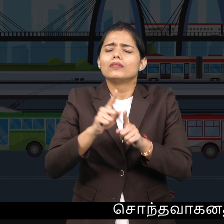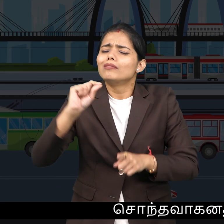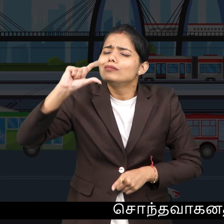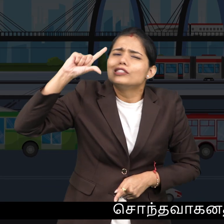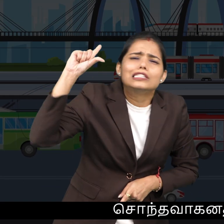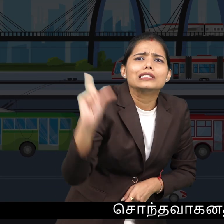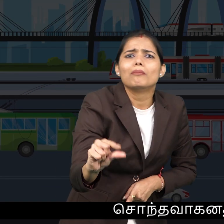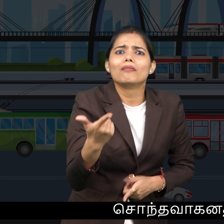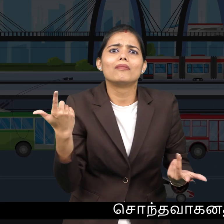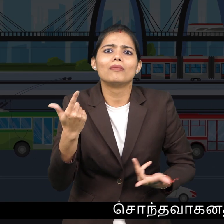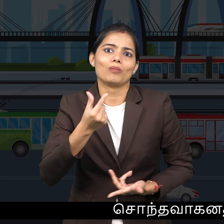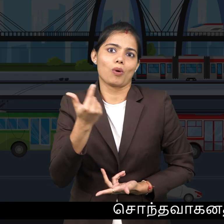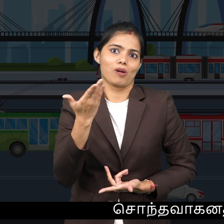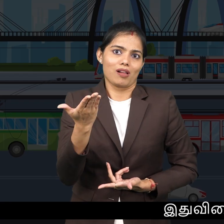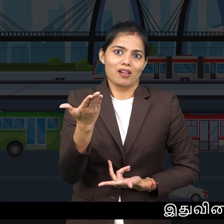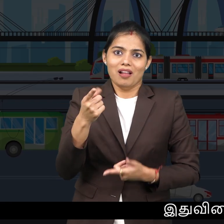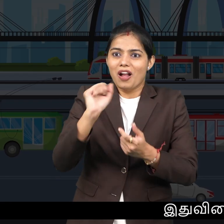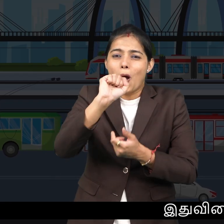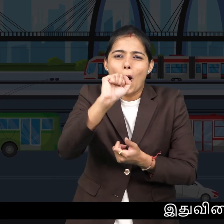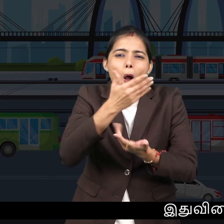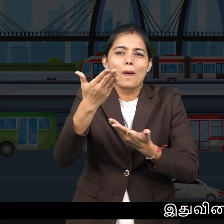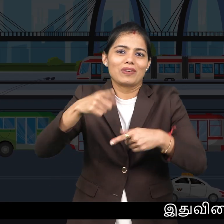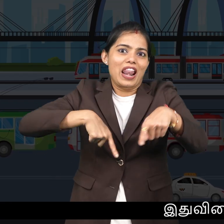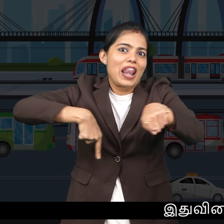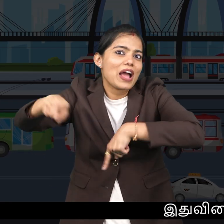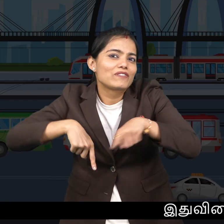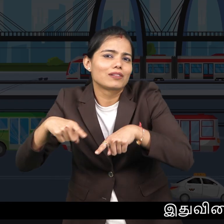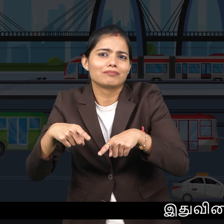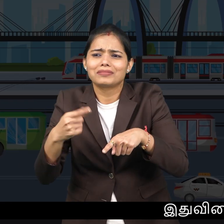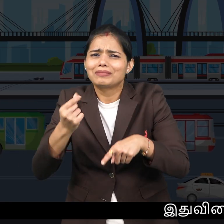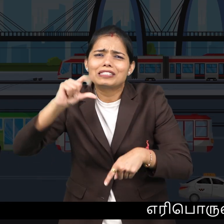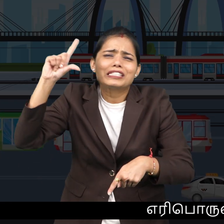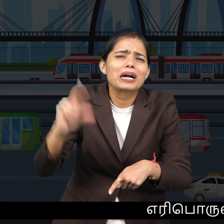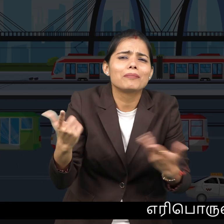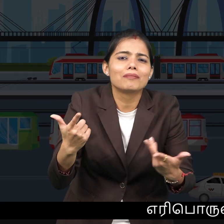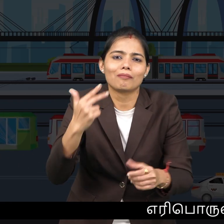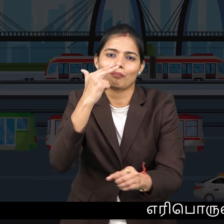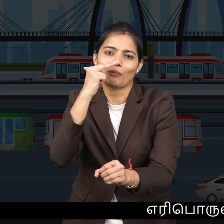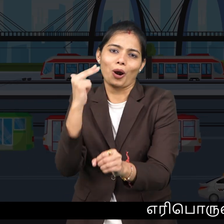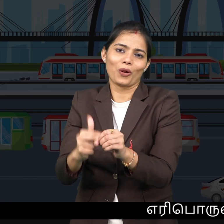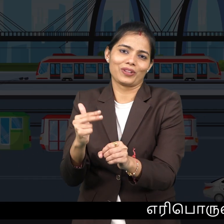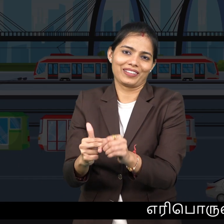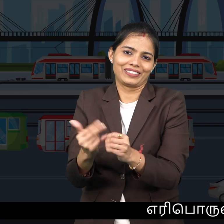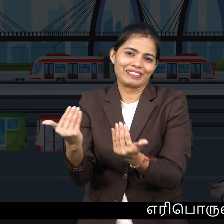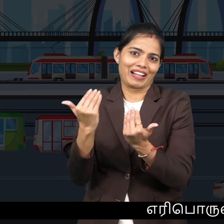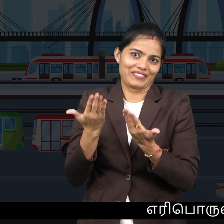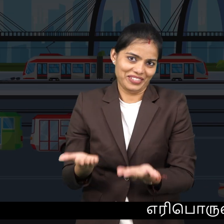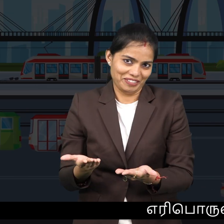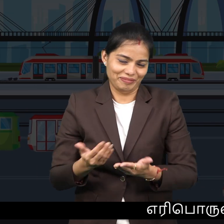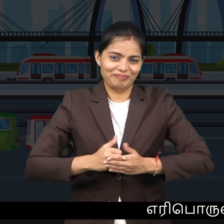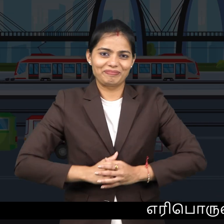சொந்த வாகனத்தை பயன்படுத்துவதை விட இது விலை குறைவானது மற்றும் எரிபொருளை சேமிக்க